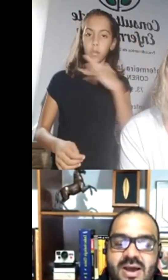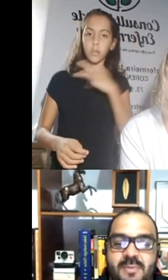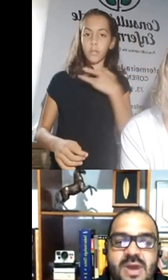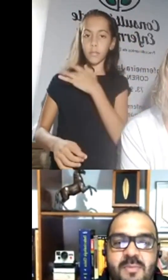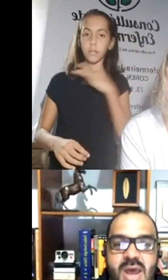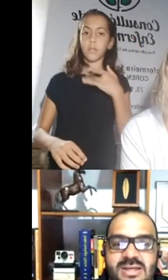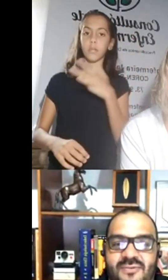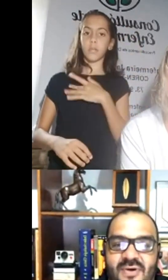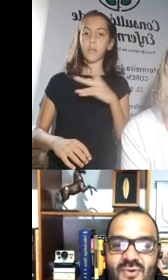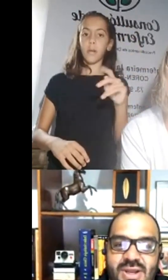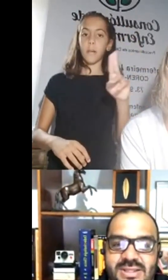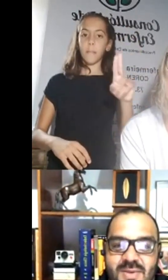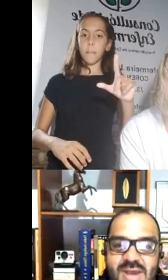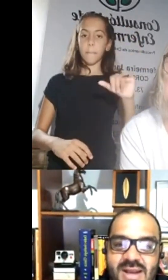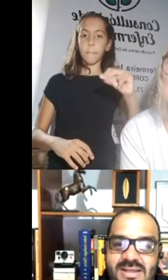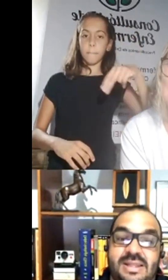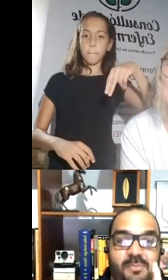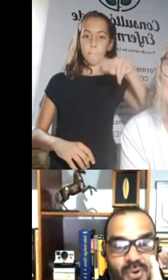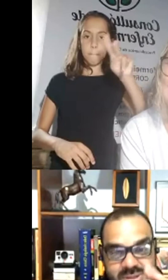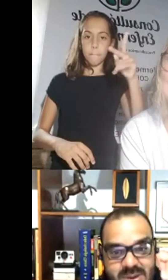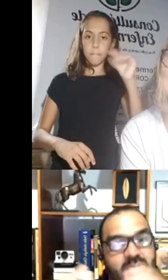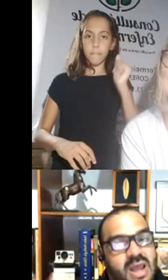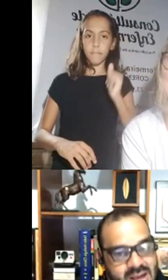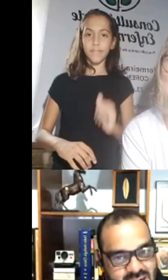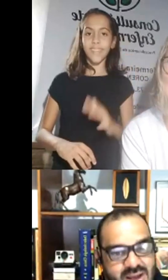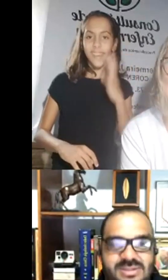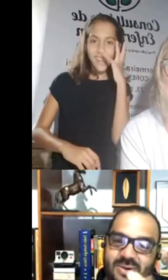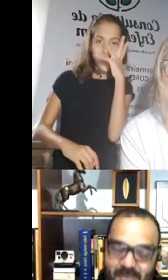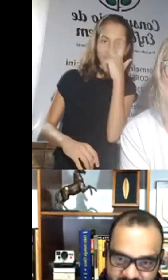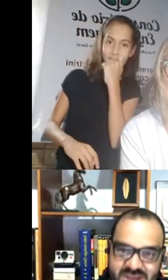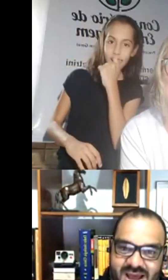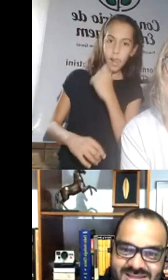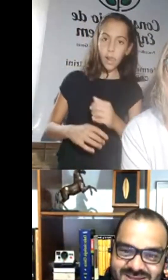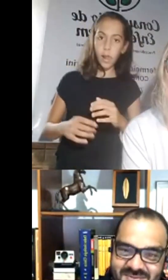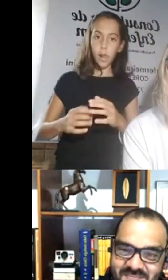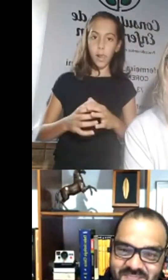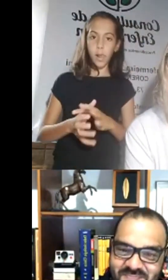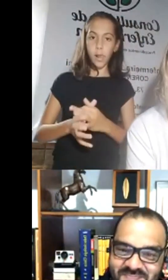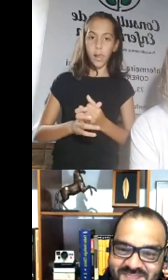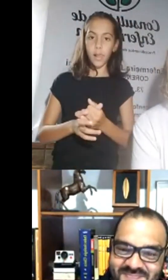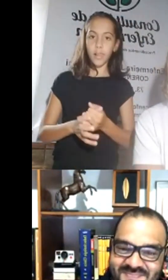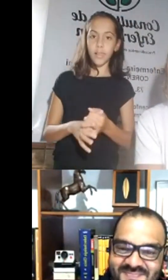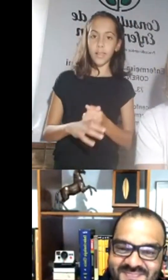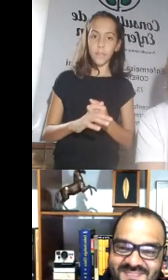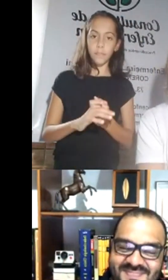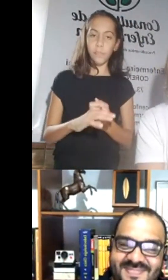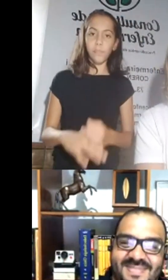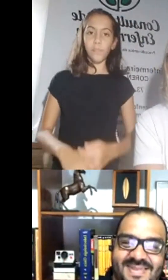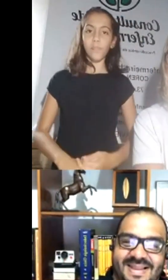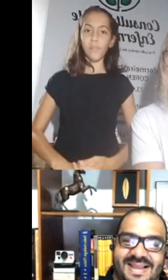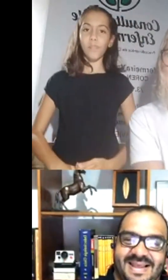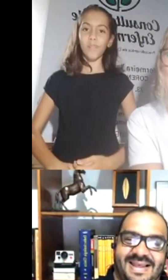Paulinha, minha médica favorita, minha linda, depois minha mulher, claro, senão eu apanho em casa. Né?